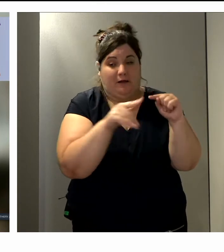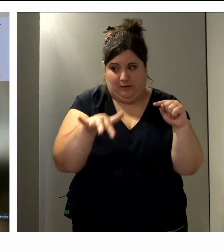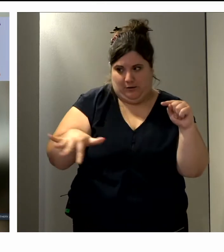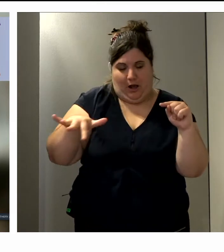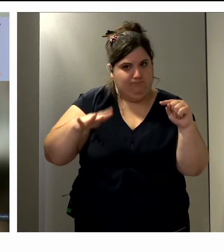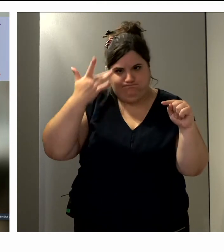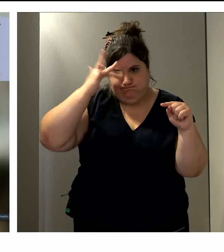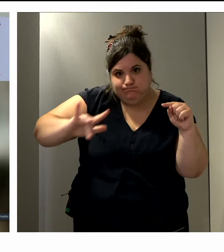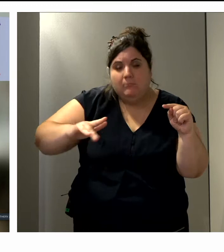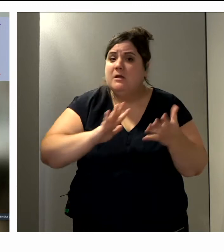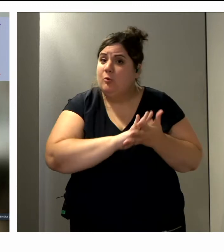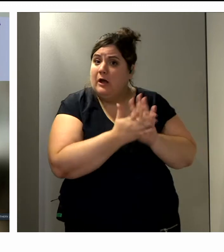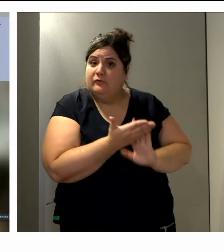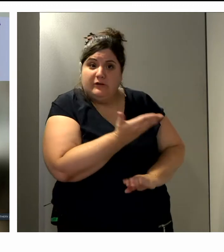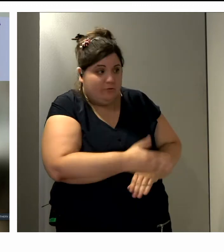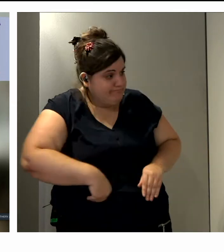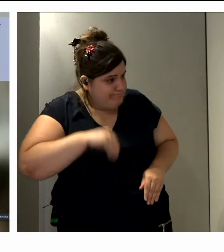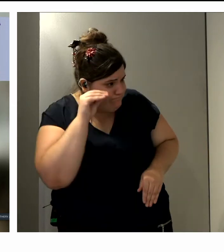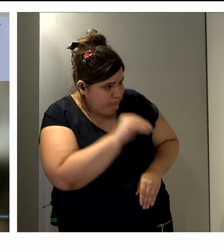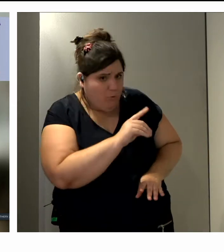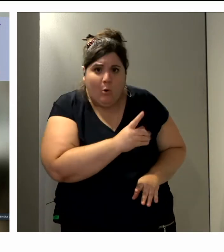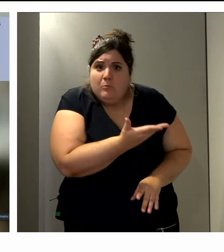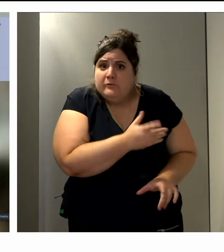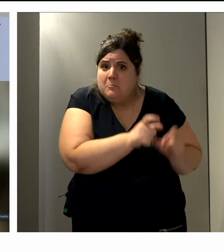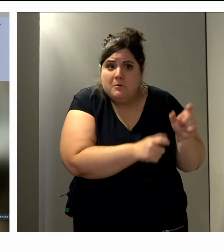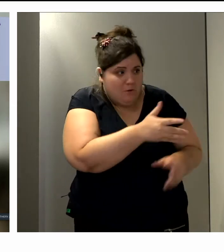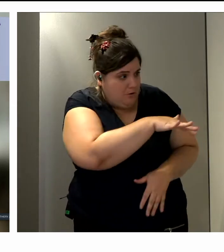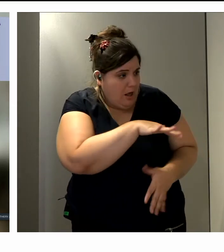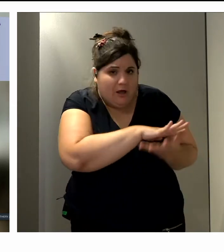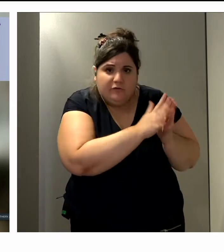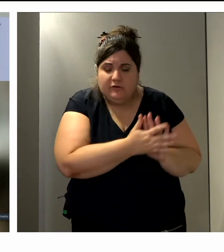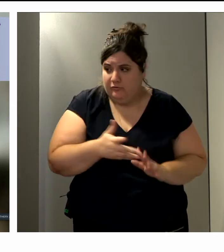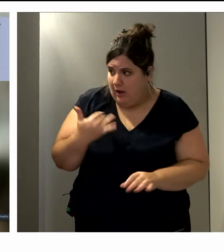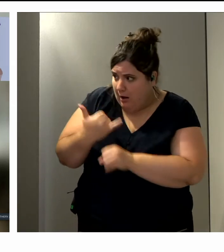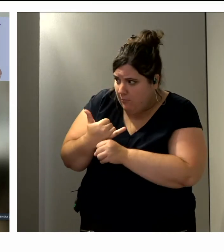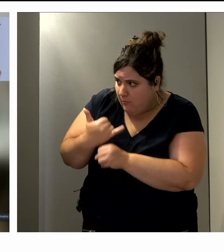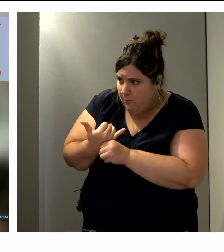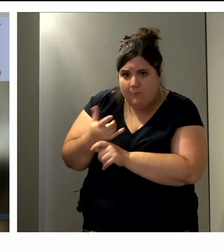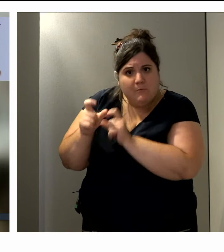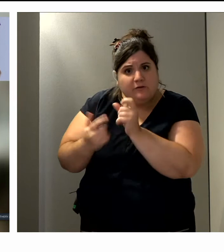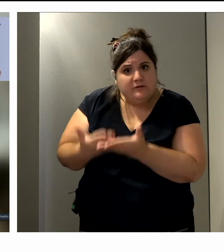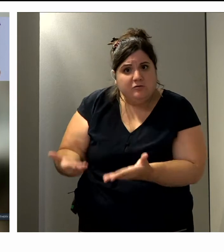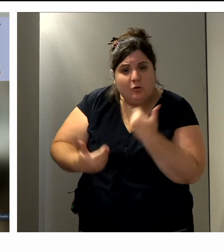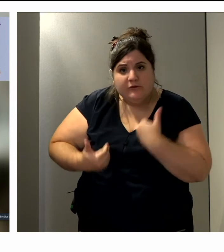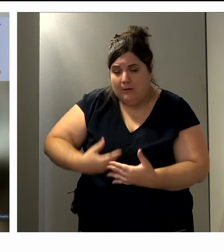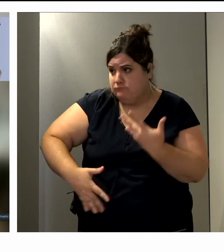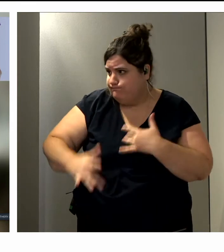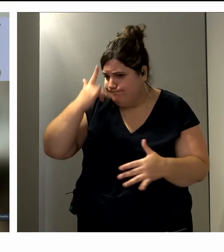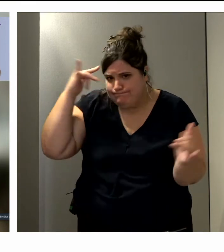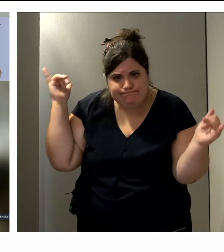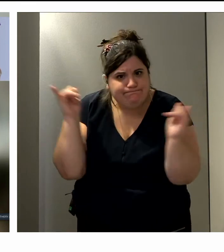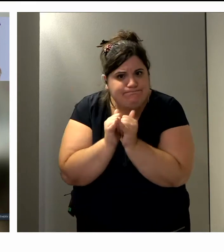ne sont pas à blâmer, puisque parfois elles ne savent même pas elles-mêmes qu'il y a des étudiants qui ont un handicap dans leur promo. Et c'est